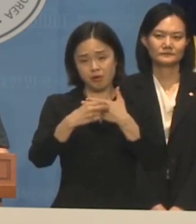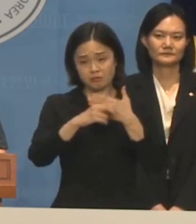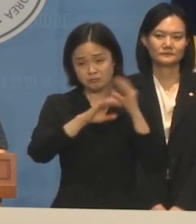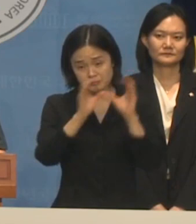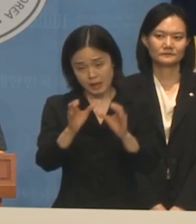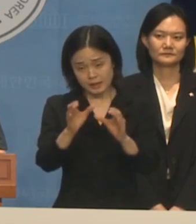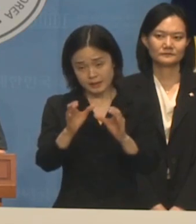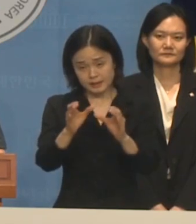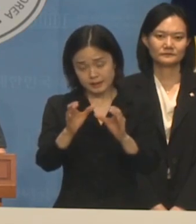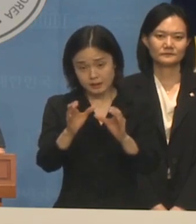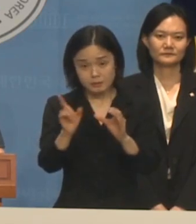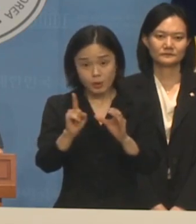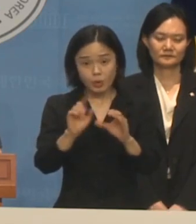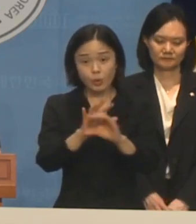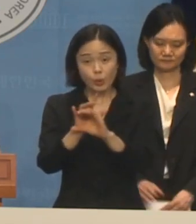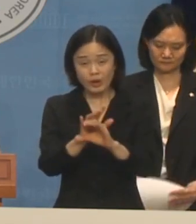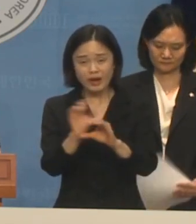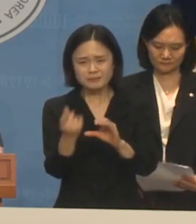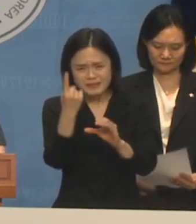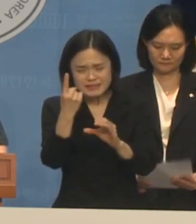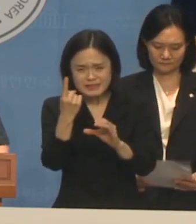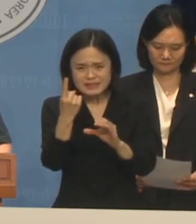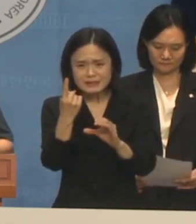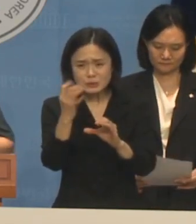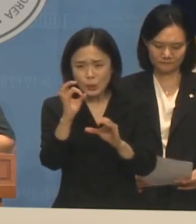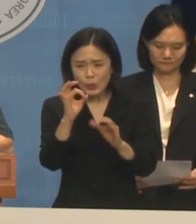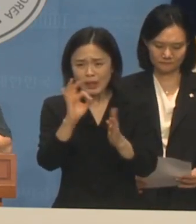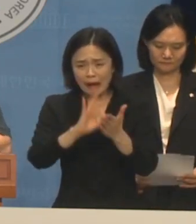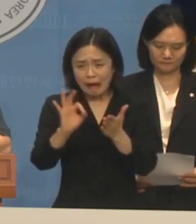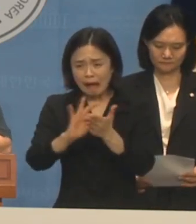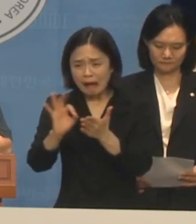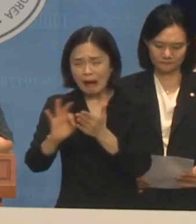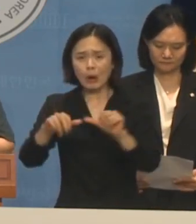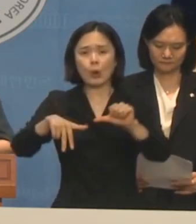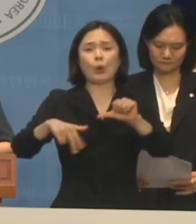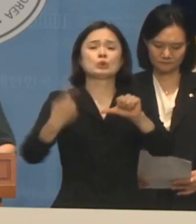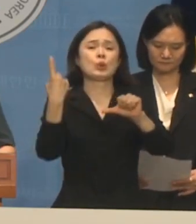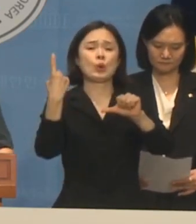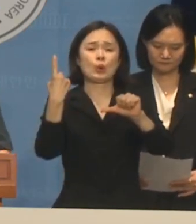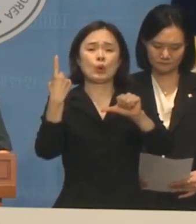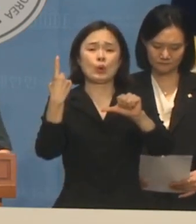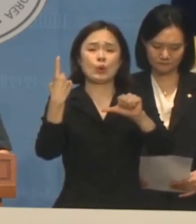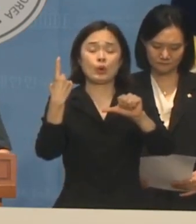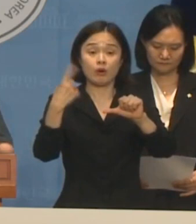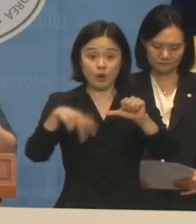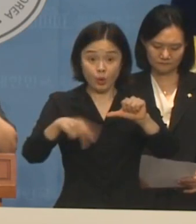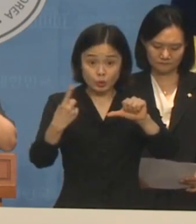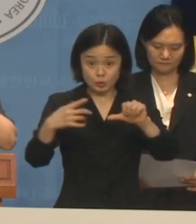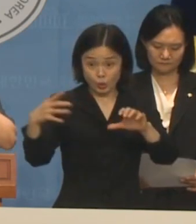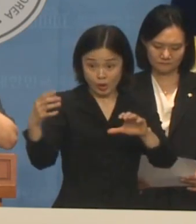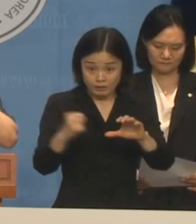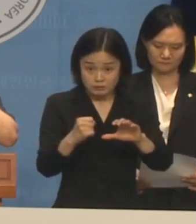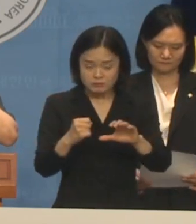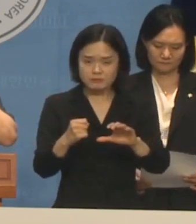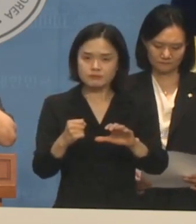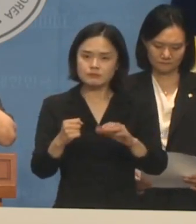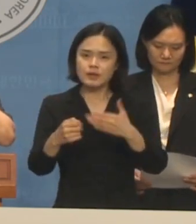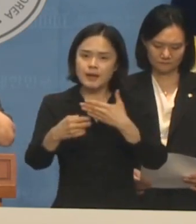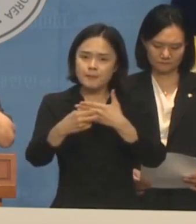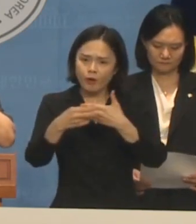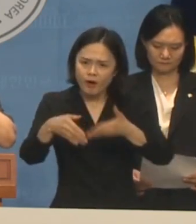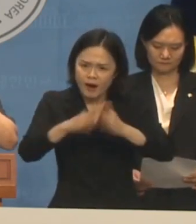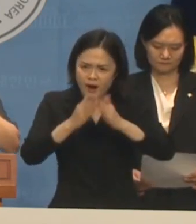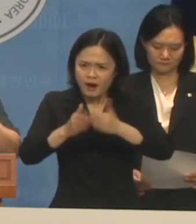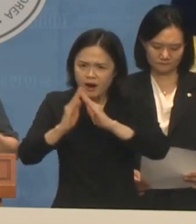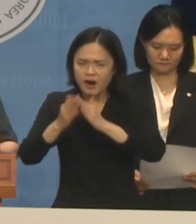원이었습니다. 5조 원이면 300병상 이상 공공의료기관 20개 이상을 신축할 수 있다고 합니다. 그리고